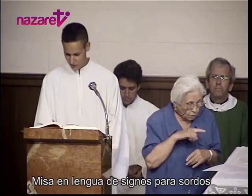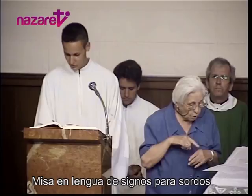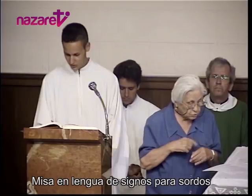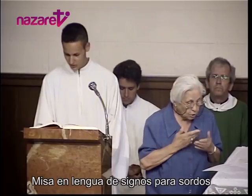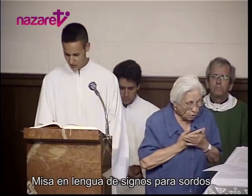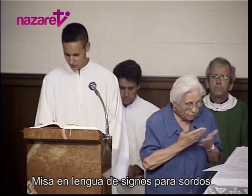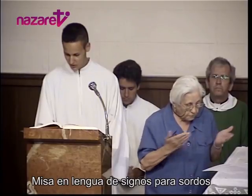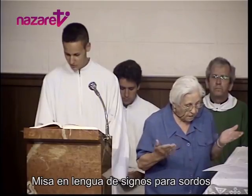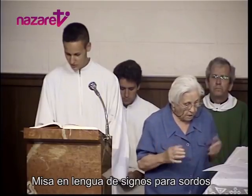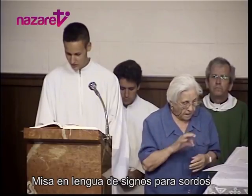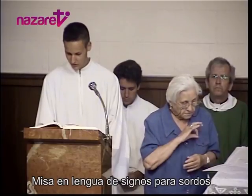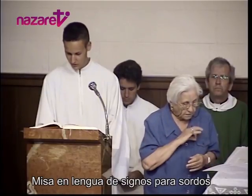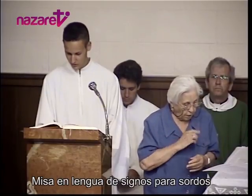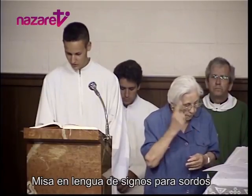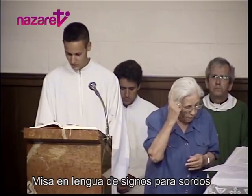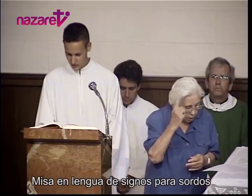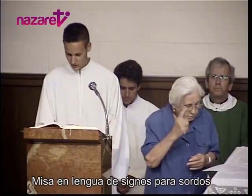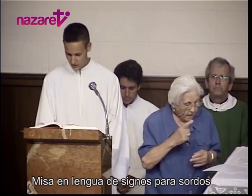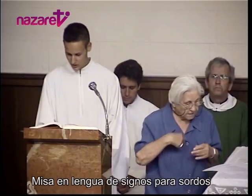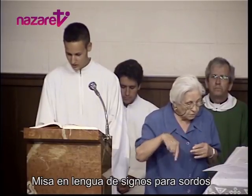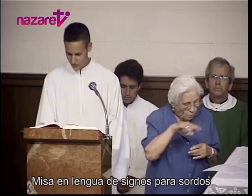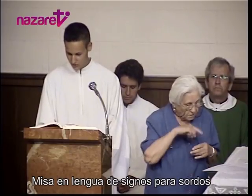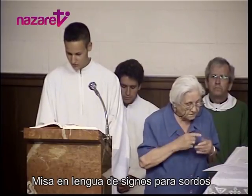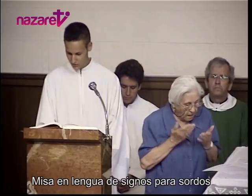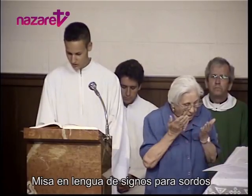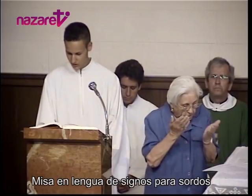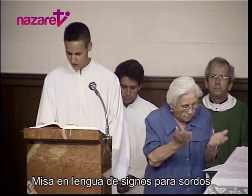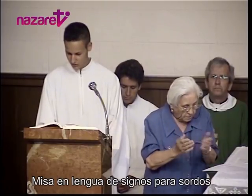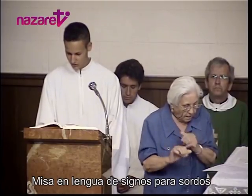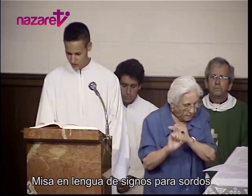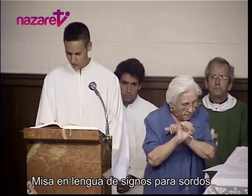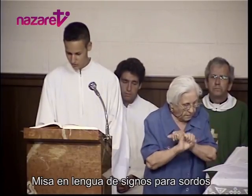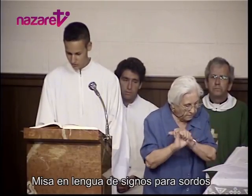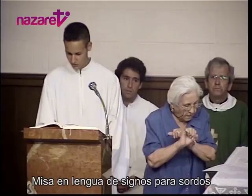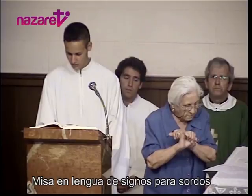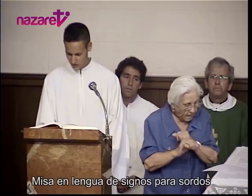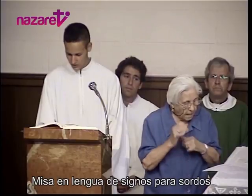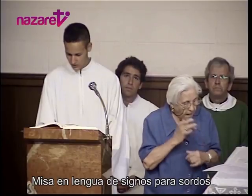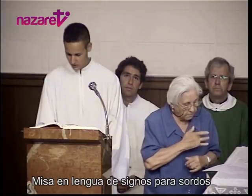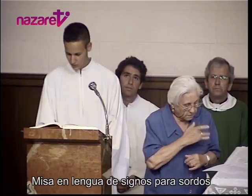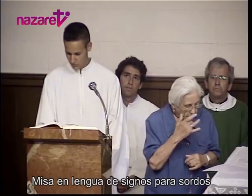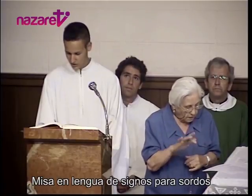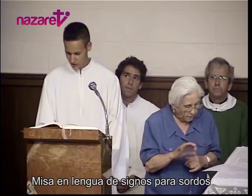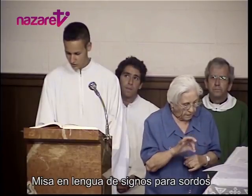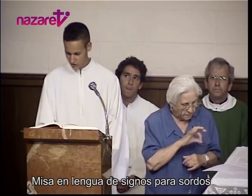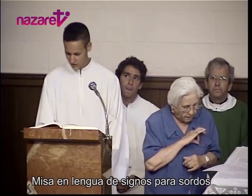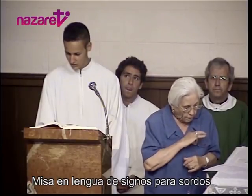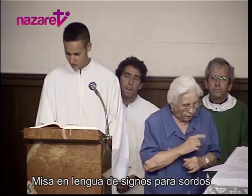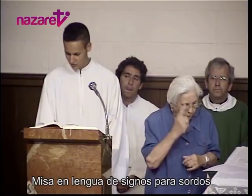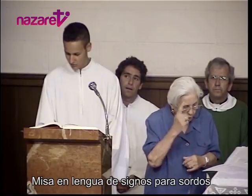Nosotros aguardamos al Señor. Él es nuestro auxilio y escudo. Que tu misericordia, Señor,